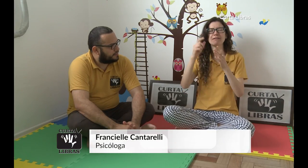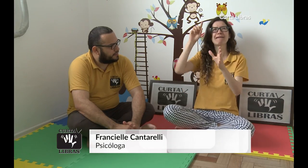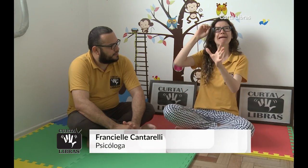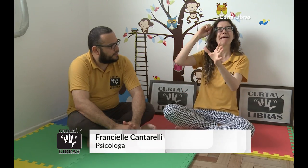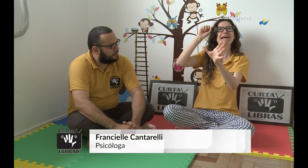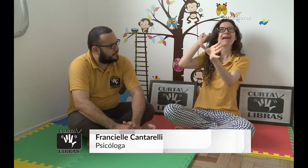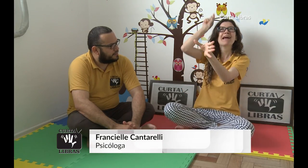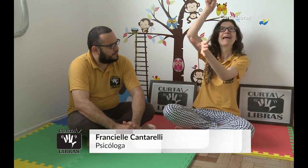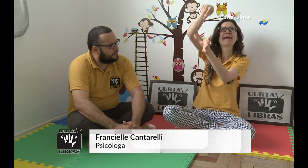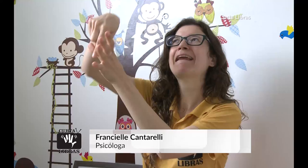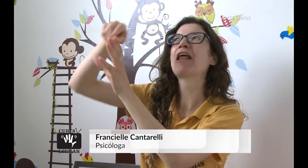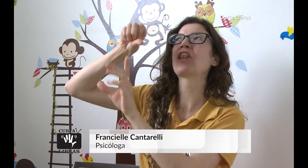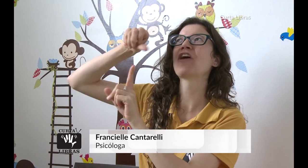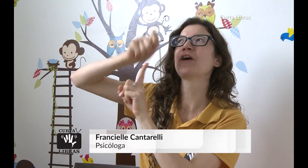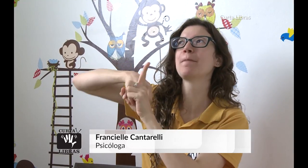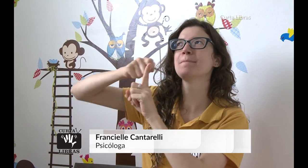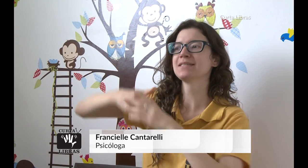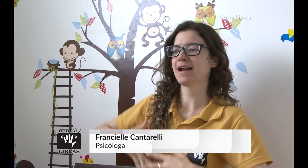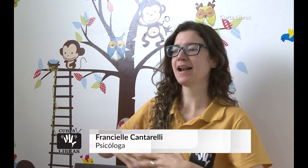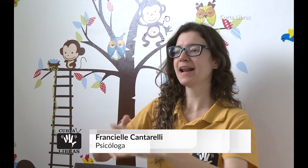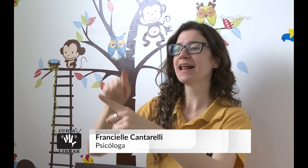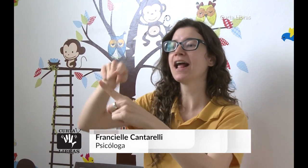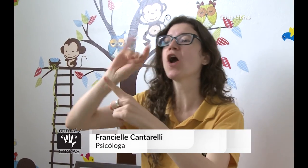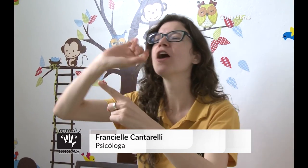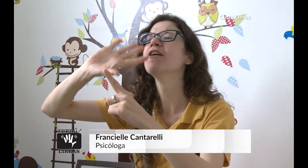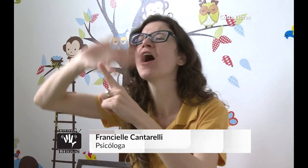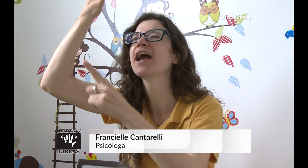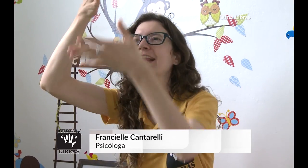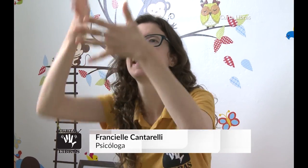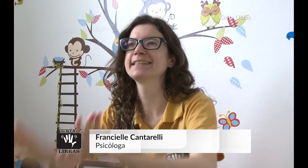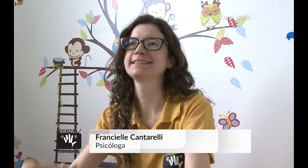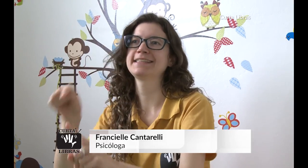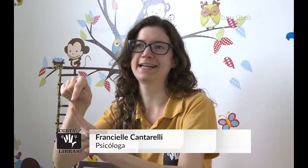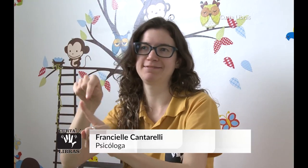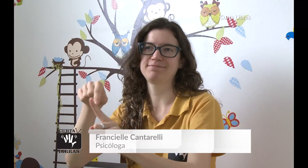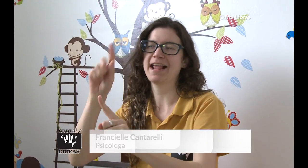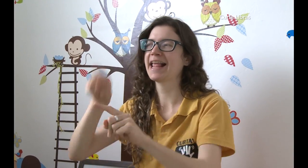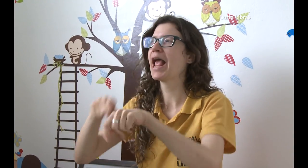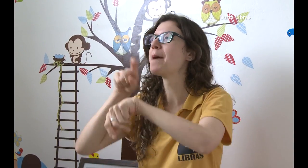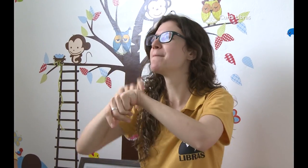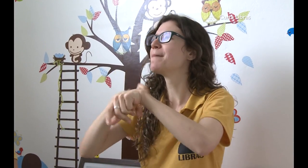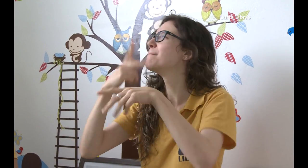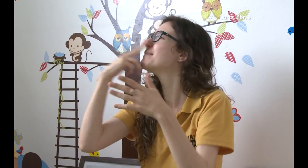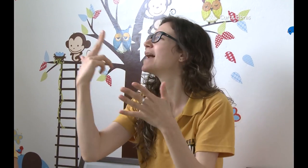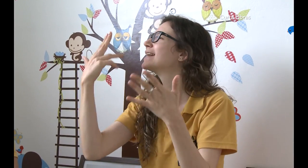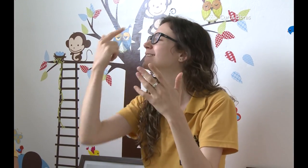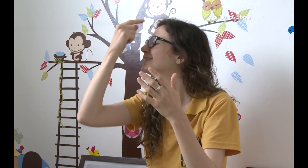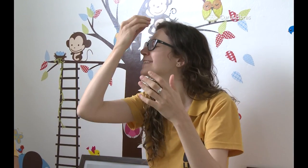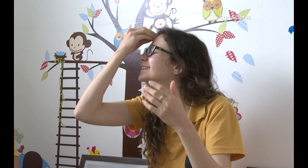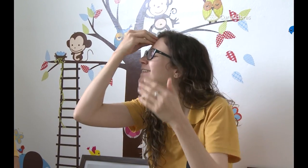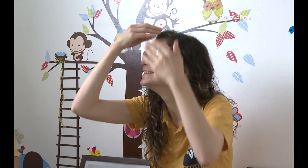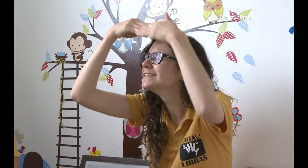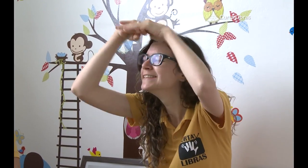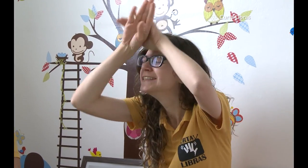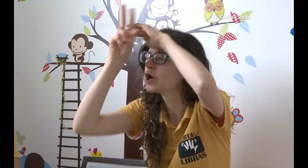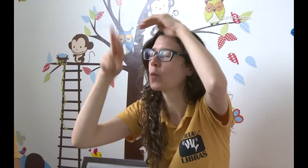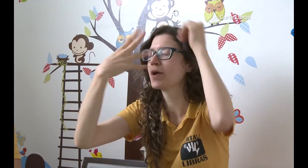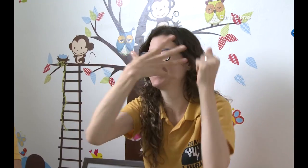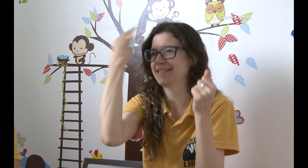está grávida Ela já fica imaginando, durante os nove meses, como vai ser esse parto É um momento para ficar guardada na memória Para nunca mais